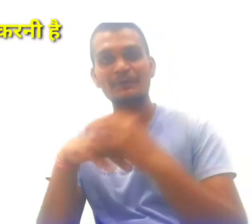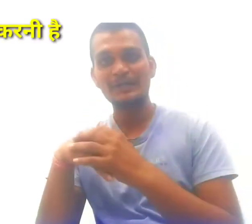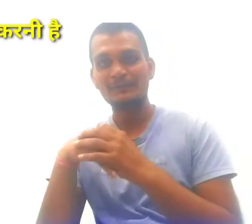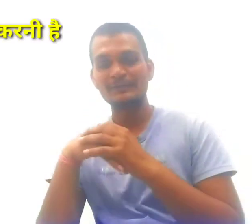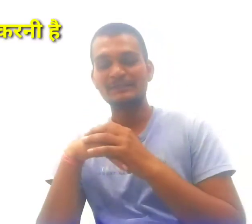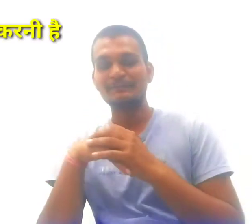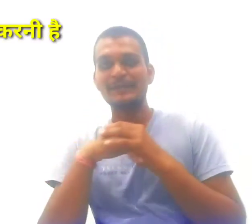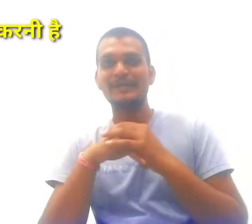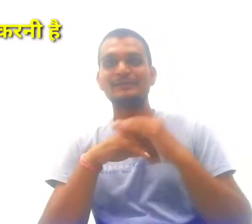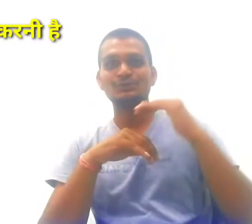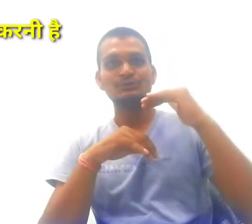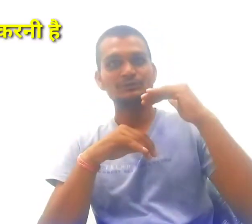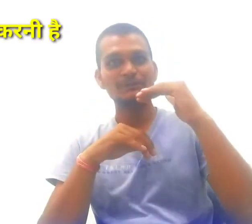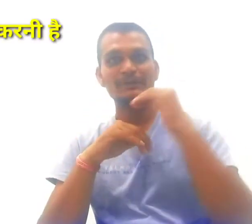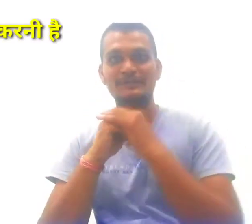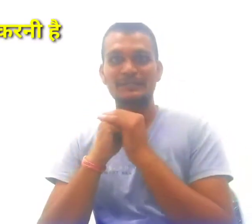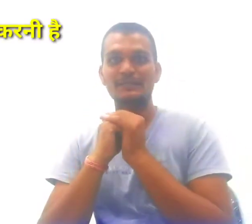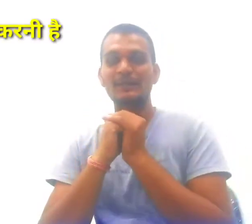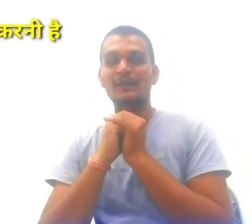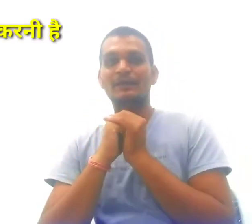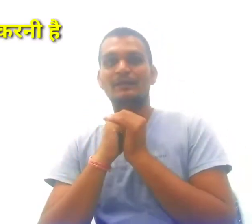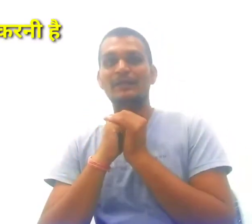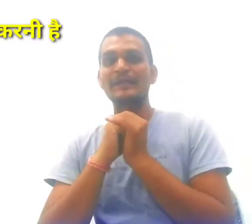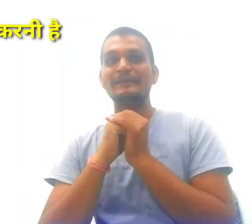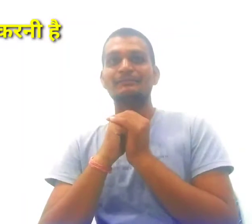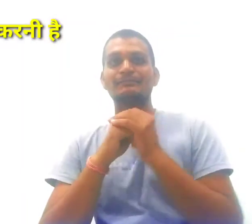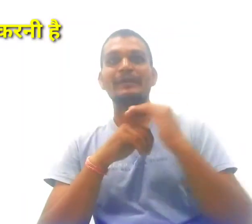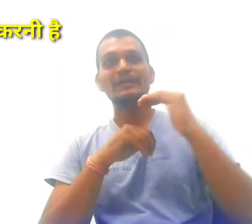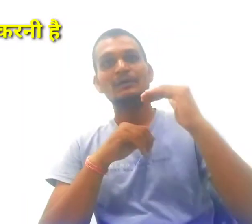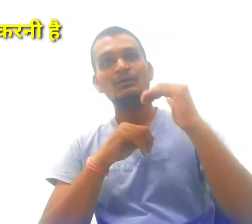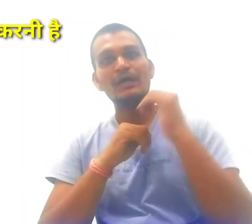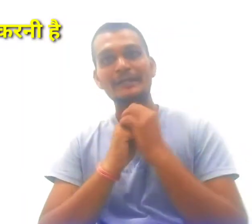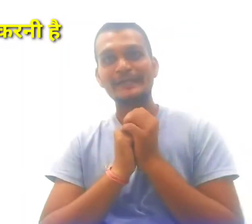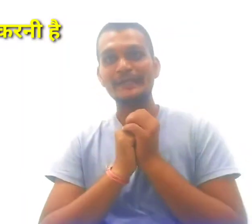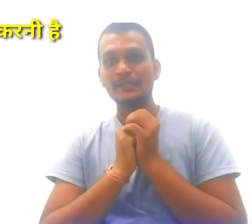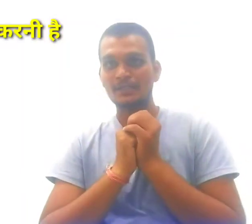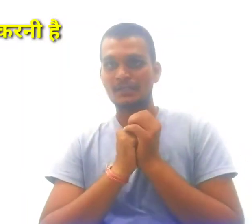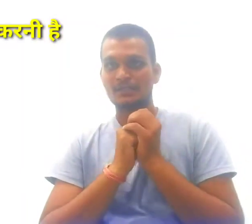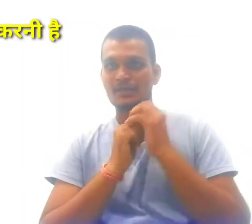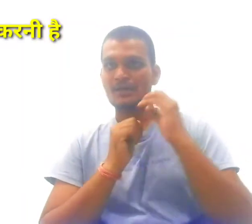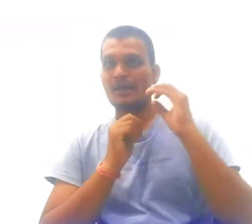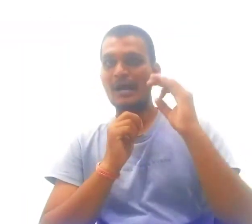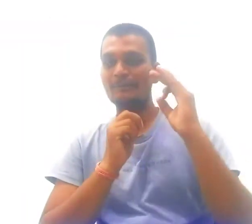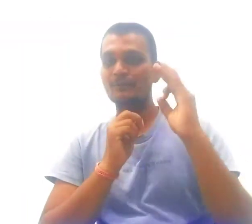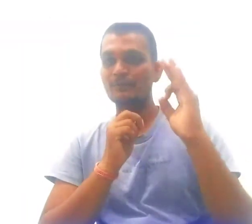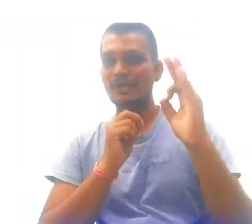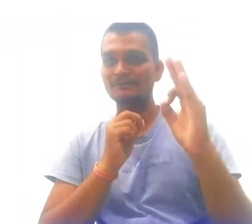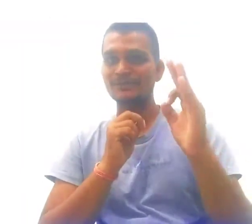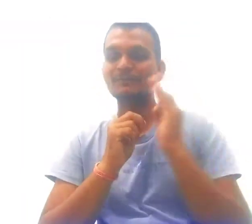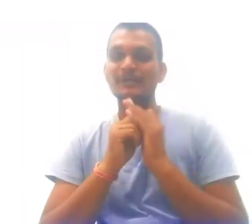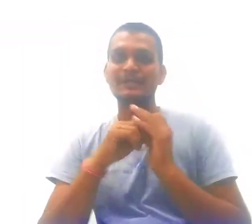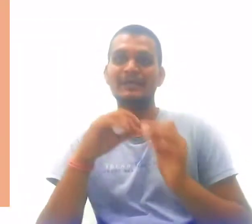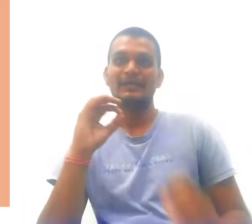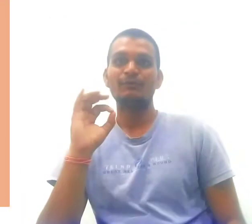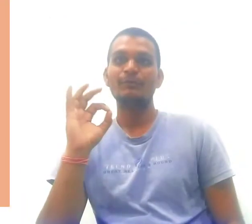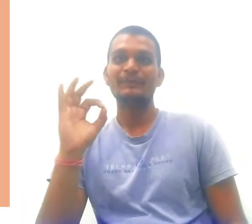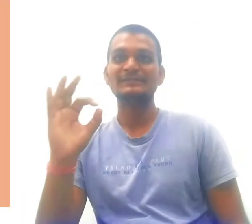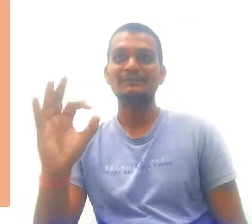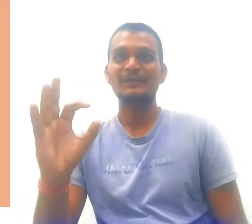करना पड़ेगा जो सब करते हैं। लेकिन मैं ये कहूँगा कि आपको काम सब करना है और पैसे में